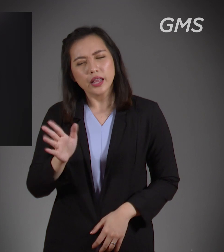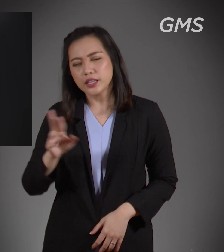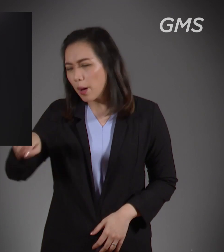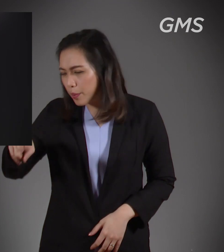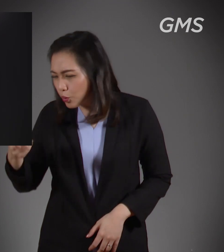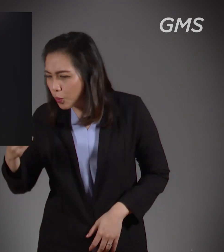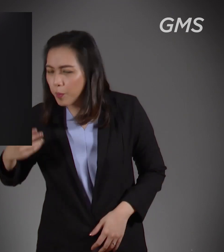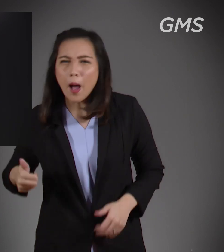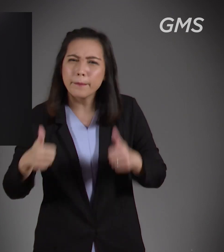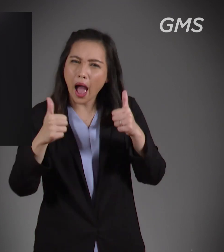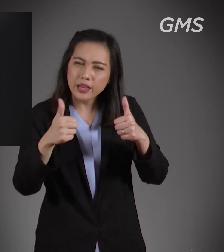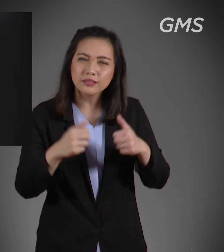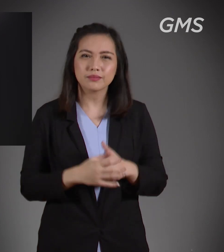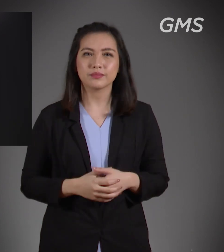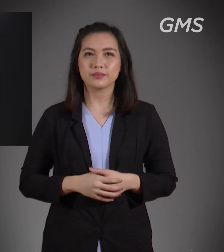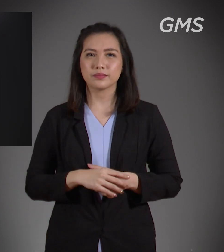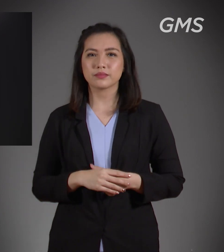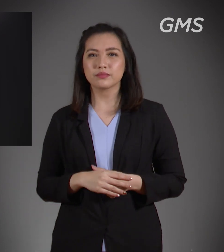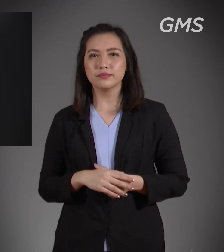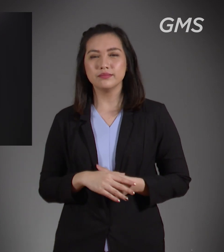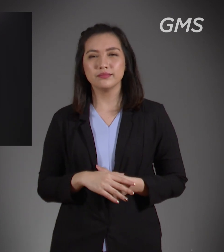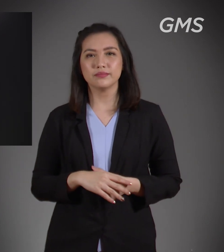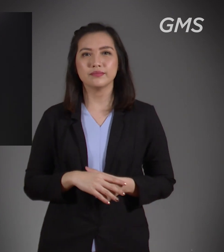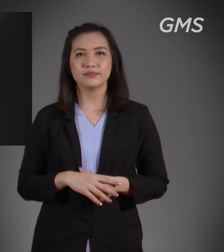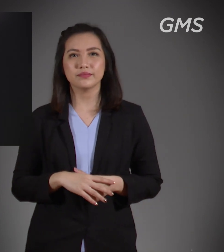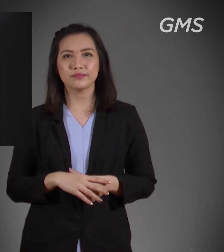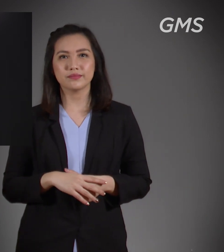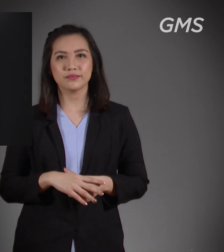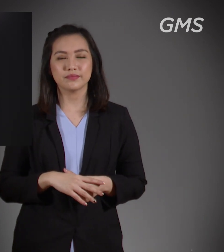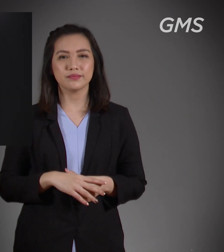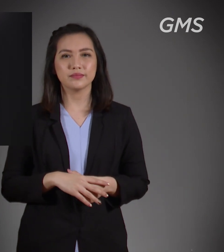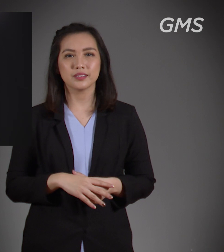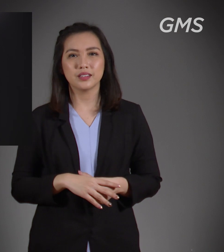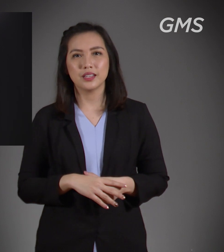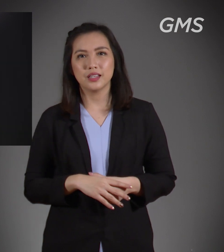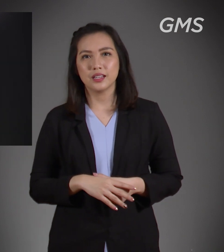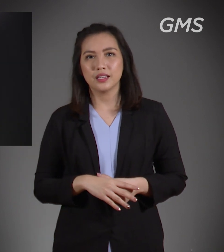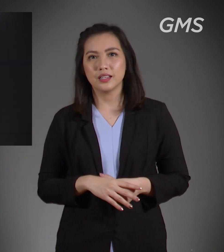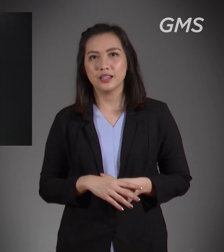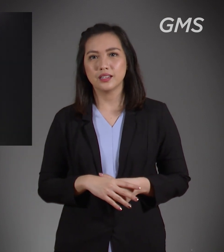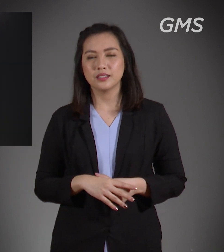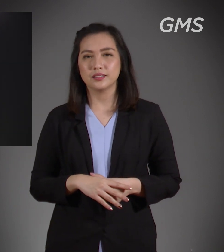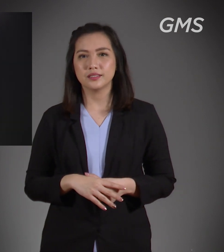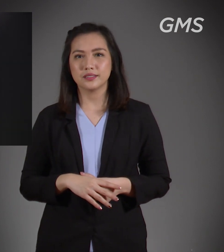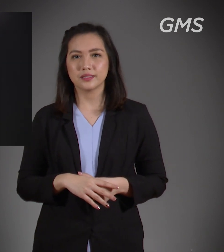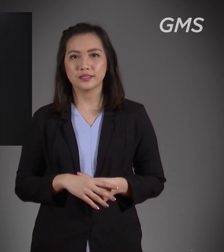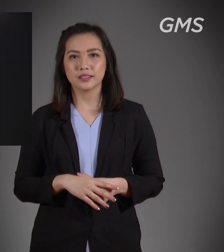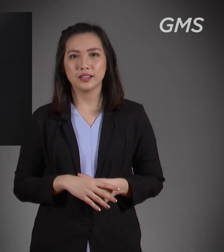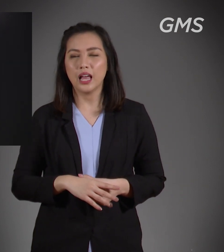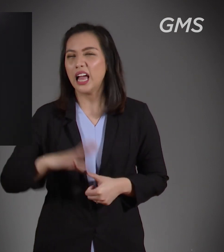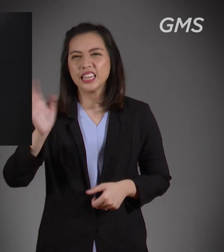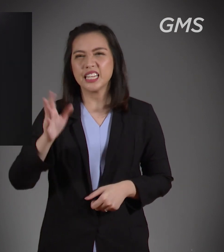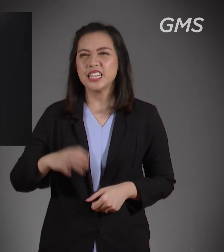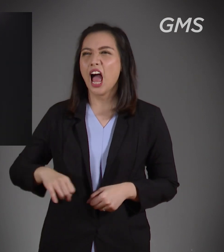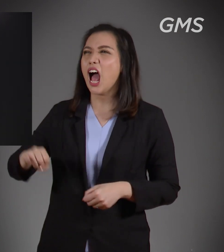di agendanya, catat di Alkitabnya, catat di handphonenya. Dia berkata, Tuhan tahun depan aku gak mau jatuh bangun lagi. Ada resolusi, bukan janji